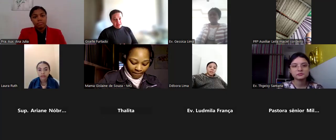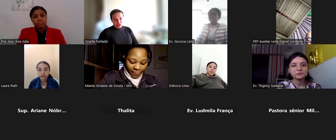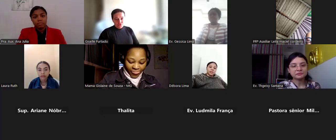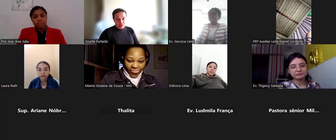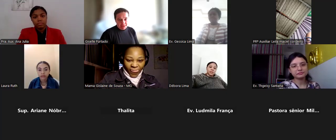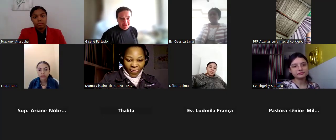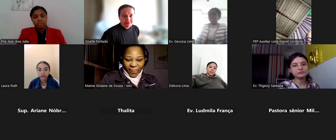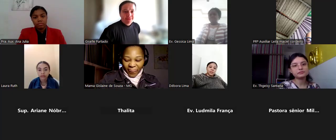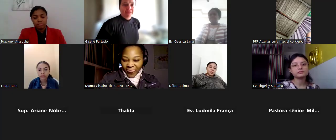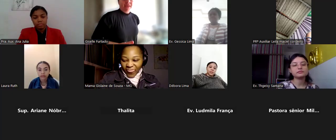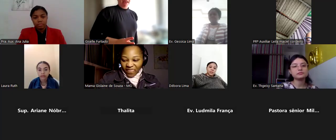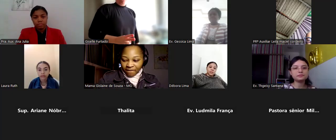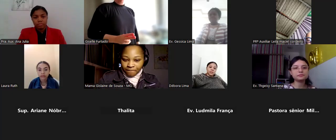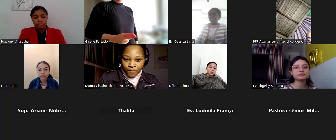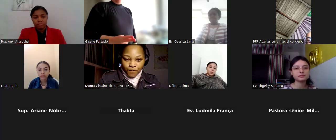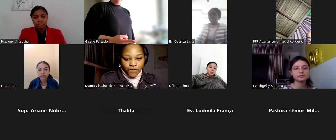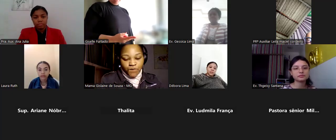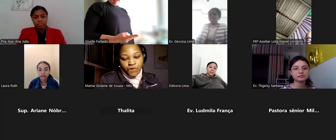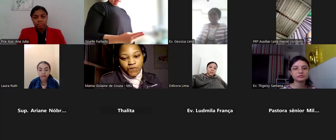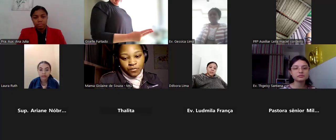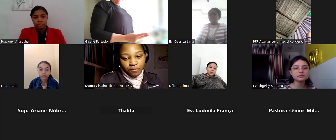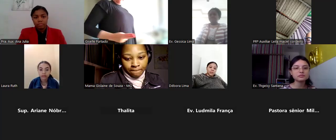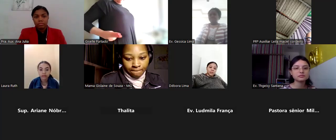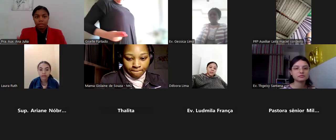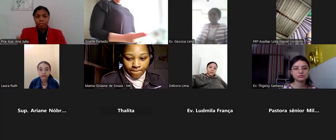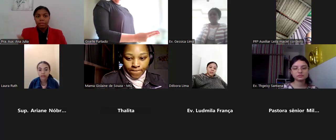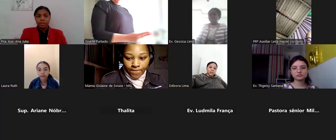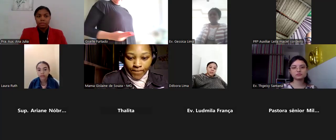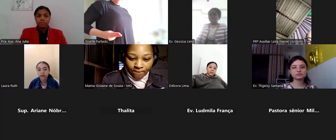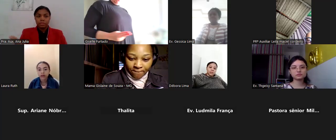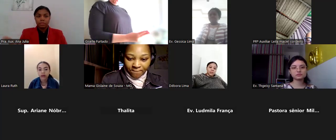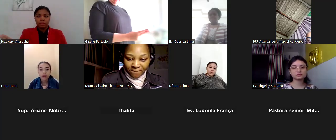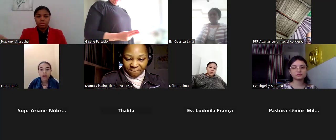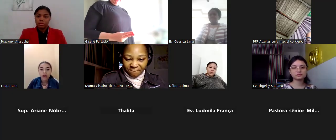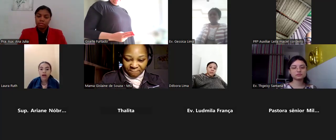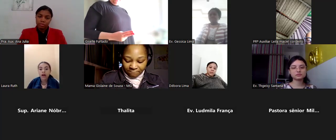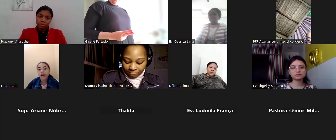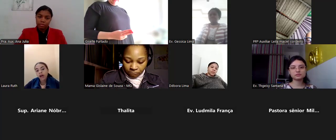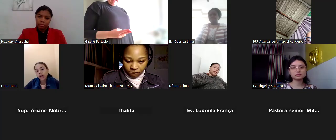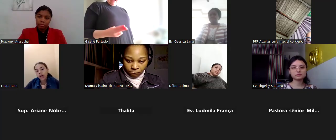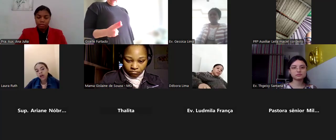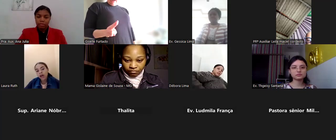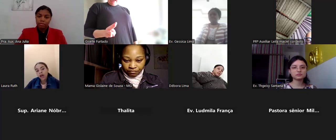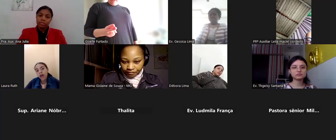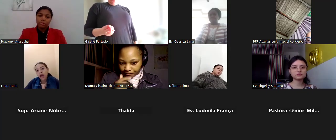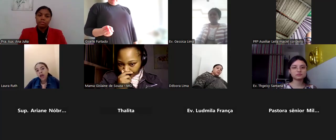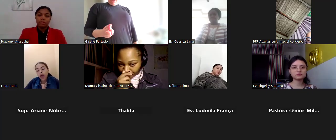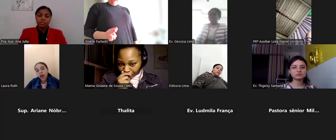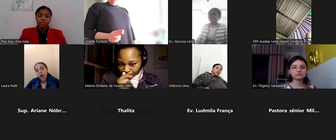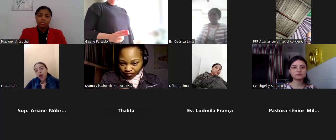sinais diferentes. Eu posso fazer, ele sempre vai ser na altura da cintura aqui, né? Então, tem esse